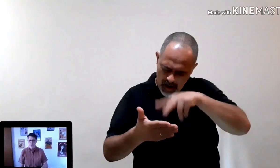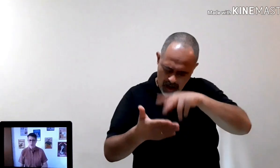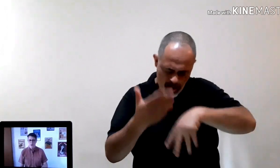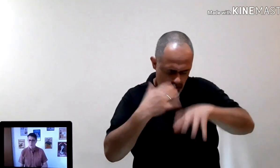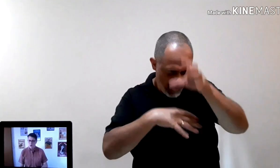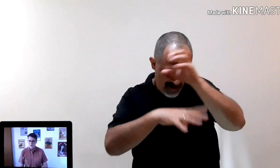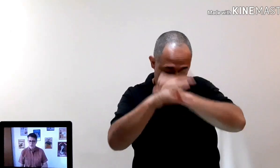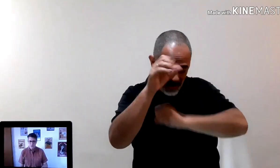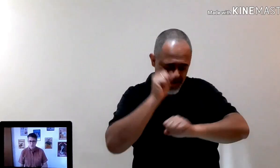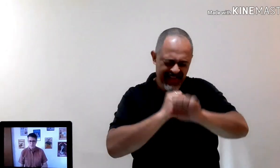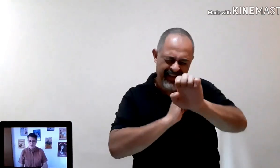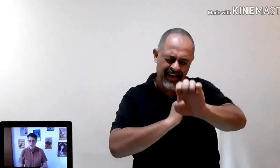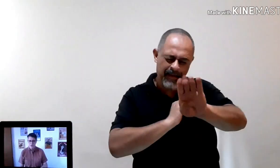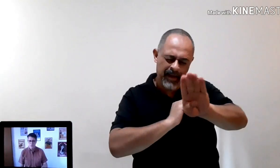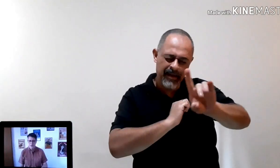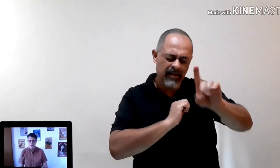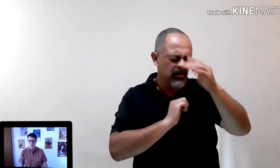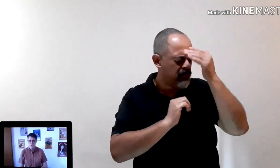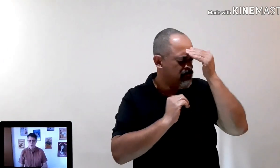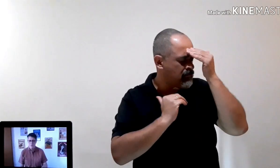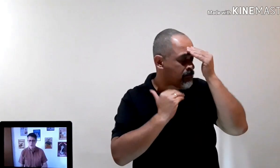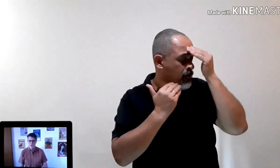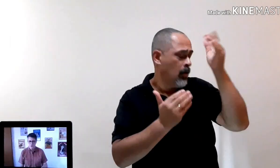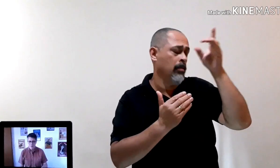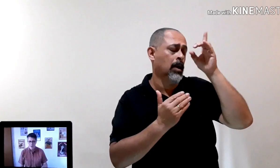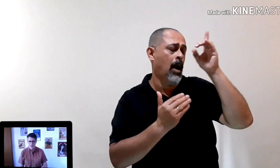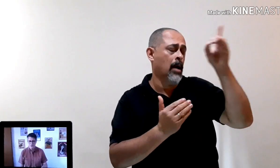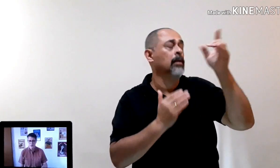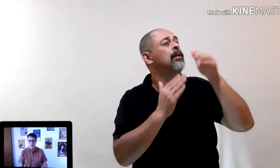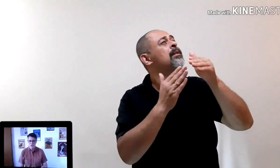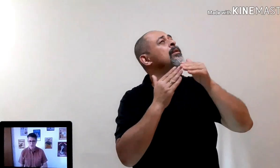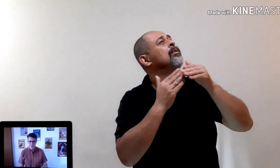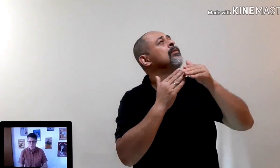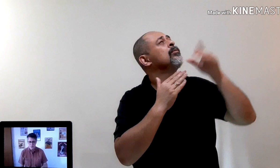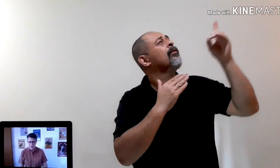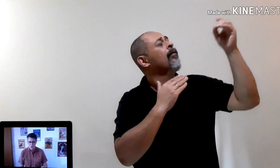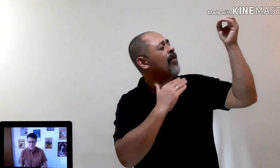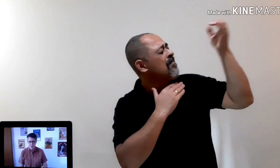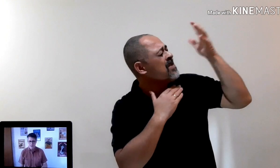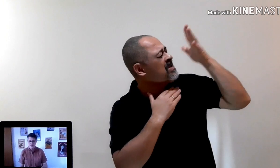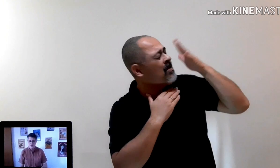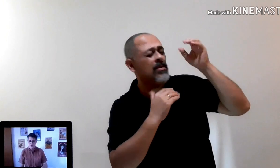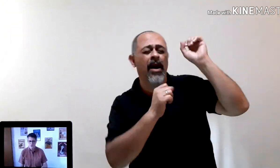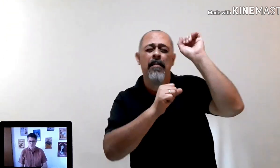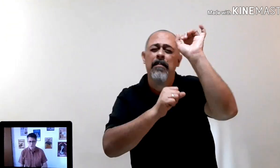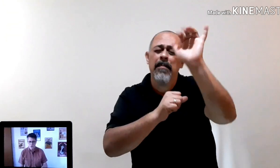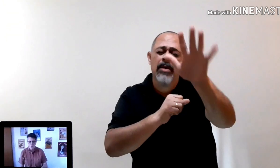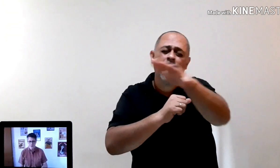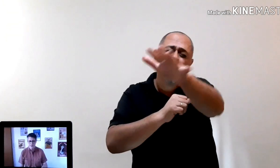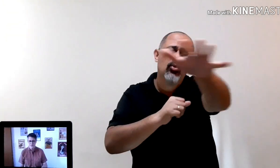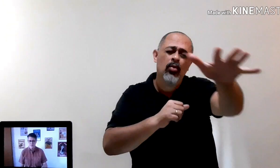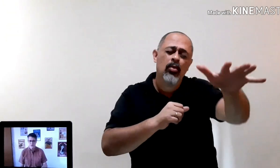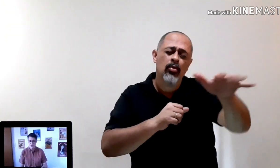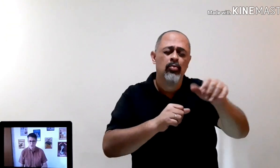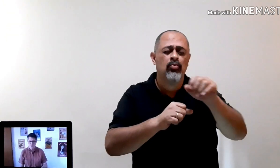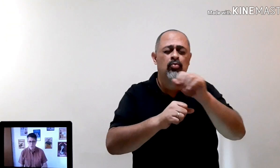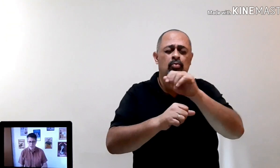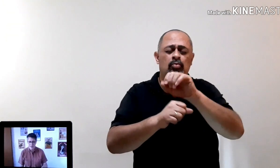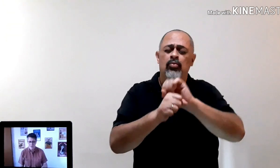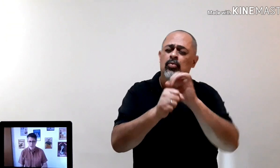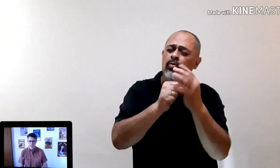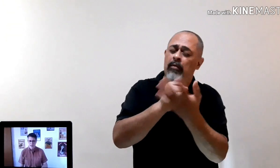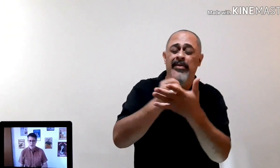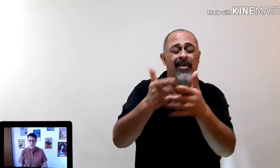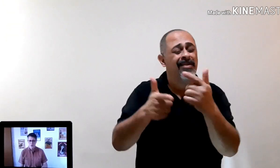palavra. Eu oro, Senhor, pedindo para que o Senhor abençoe, Pai, nos abençoe nesse momento de crise, abençoe os nossos governantes, abençoe o